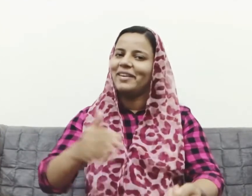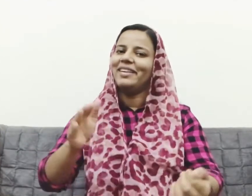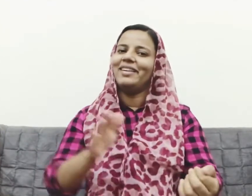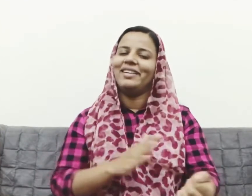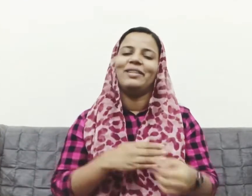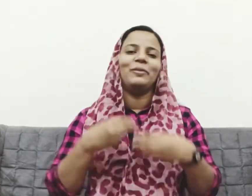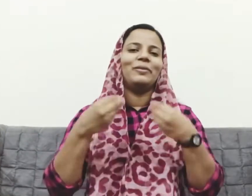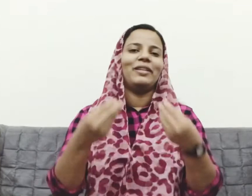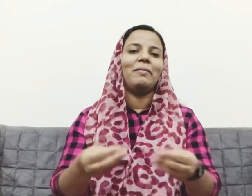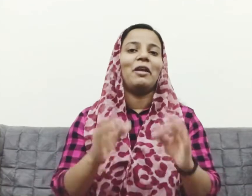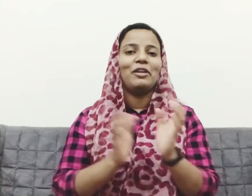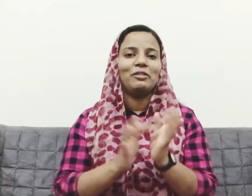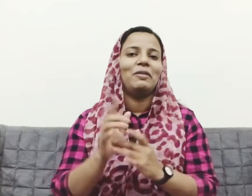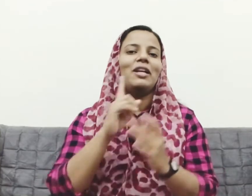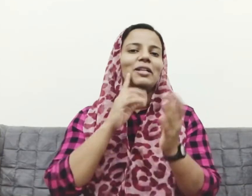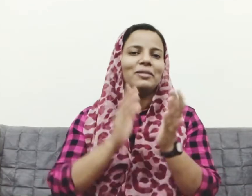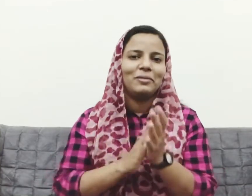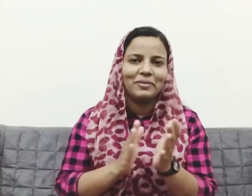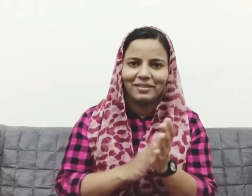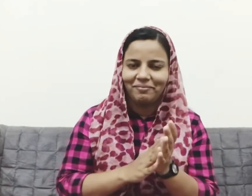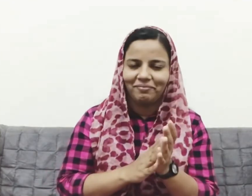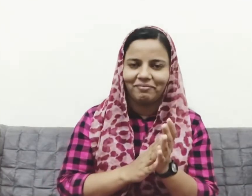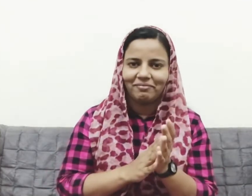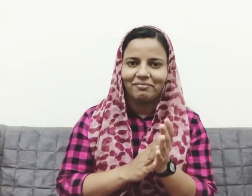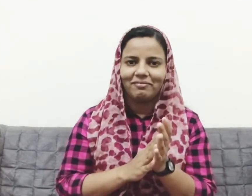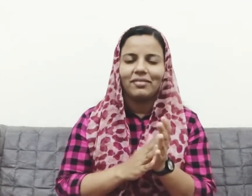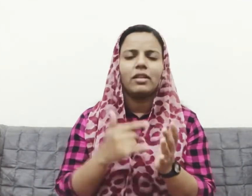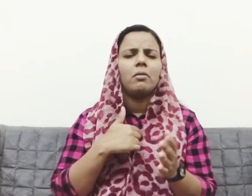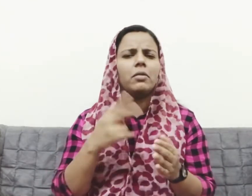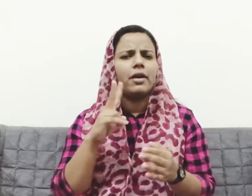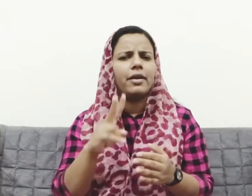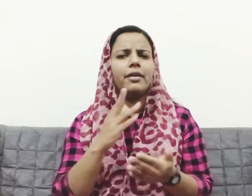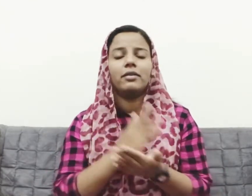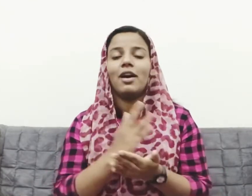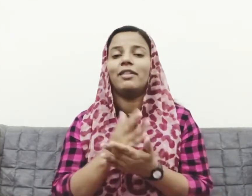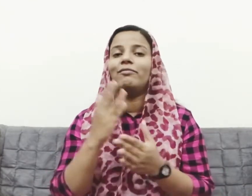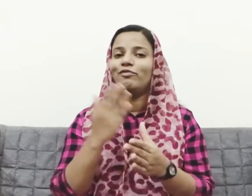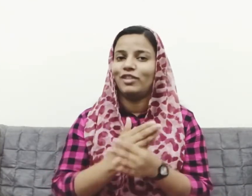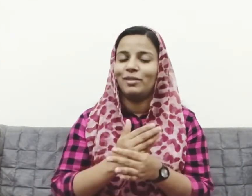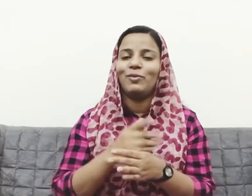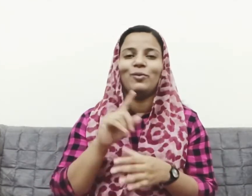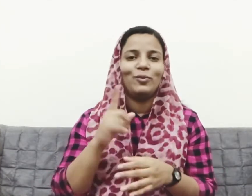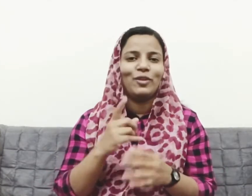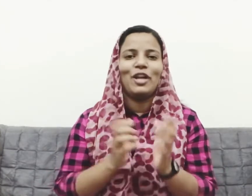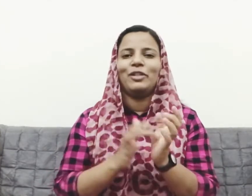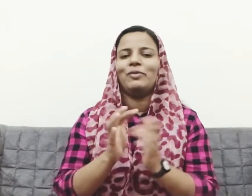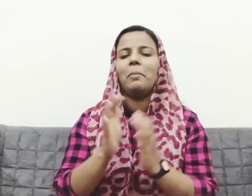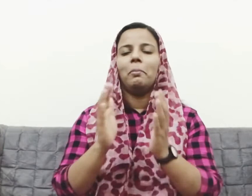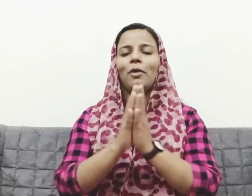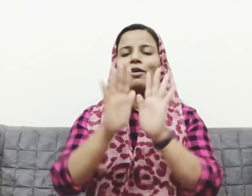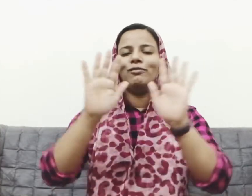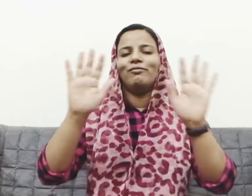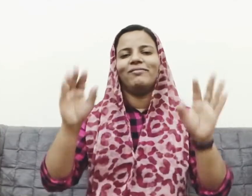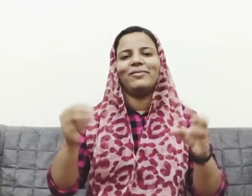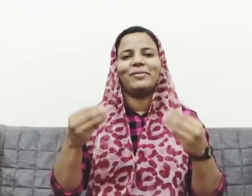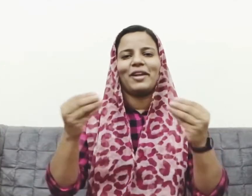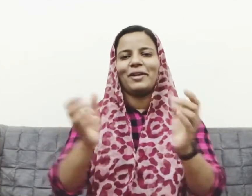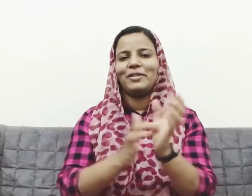യഹോവയ്ക്ക് പാട്ട് പാടുവീൻ, യഹോവയെ സ്തുതിപ്പീൻ. അവൻ അപ്പം നമ്മൾ ചെയ്യേണ്ട രണ്ട് കാര്യങ്ങളേ ഉള്ളൂ. നമ്മൾ കർത്താവിനെ മഹത്വപ്പെടുത്തിക്കൊണ്ടിരിക്കുക, കർത്താവിന്